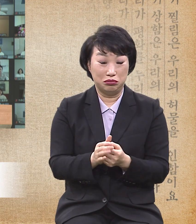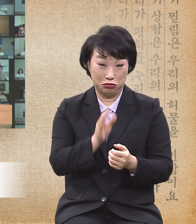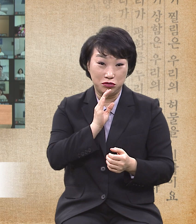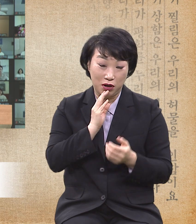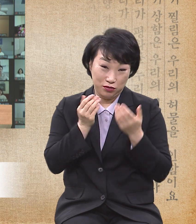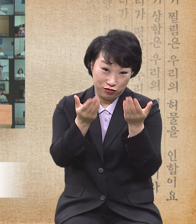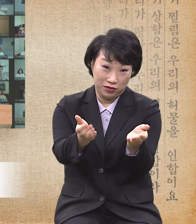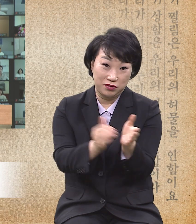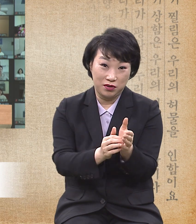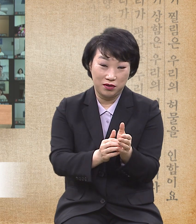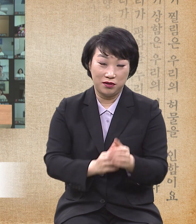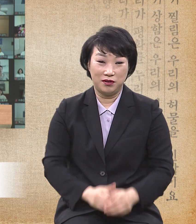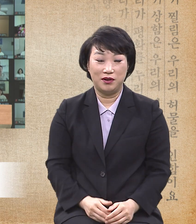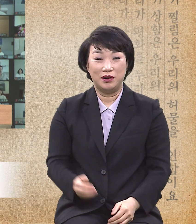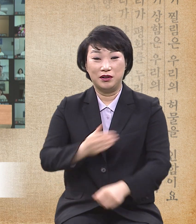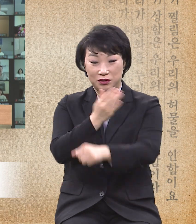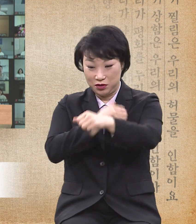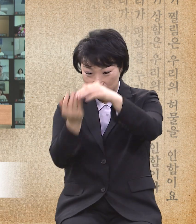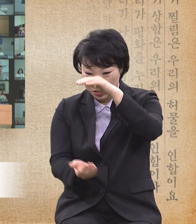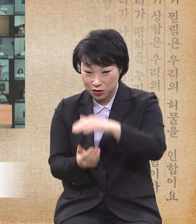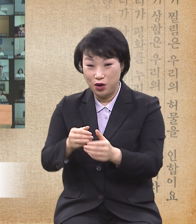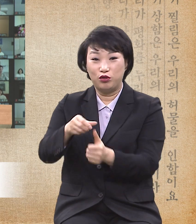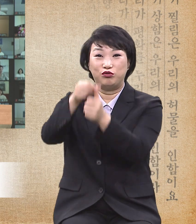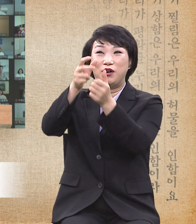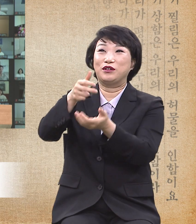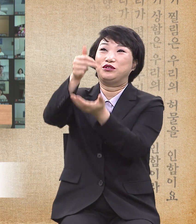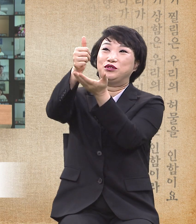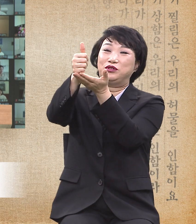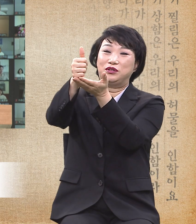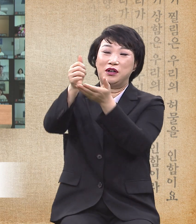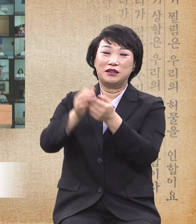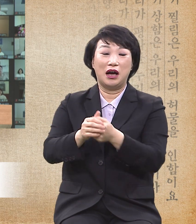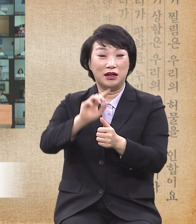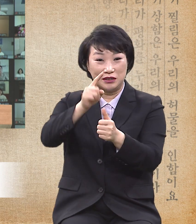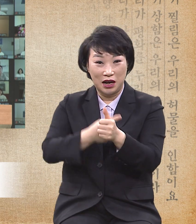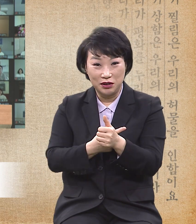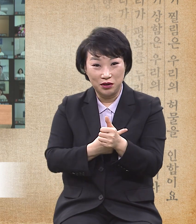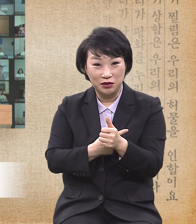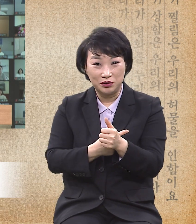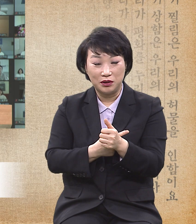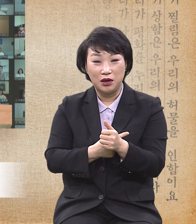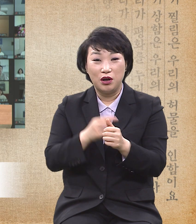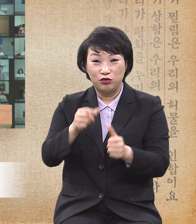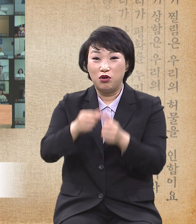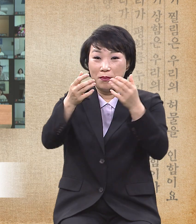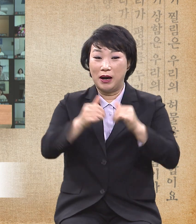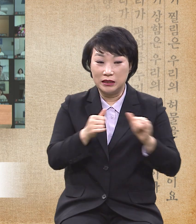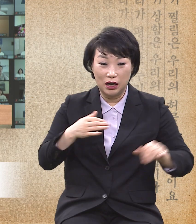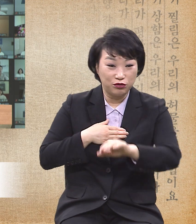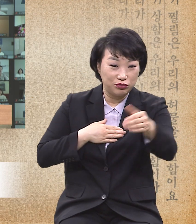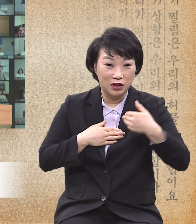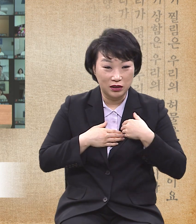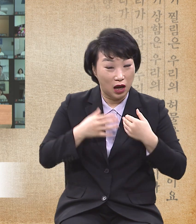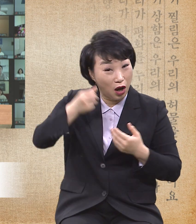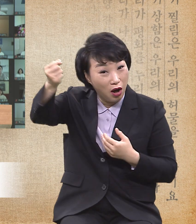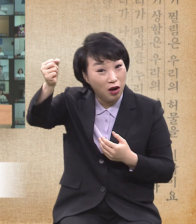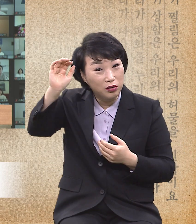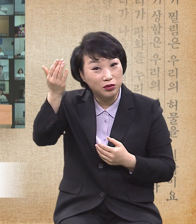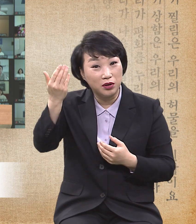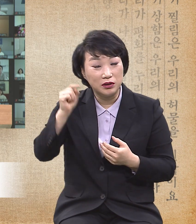말입니다. 전능자 구원자가 당연히 구원받은 우리에게 받으셔야